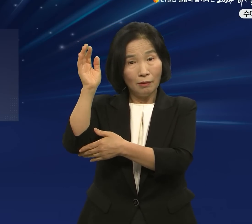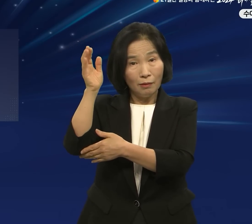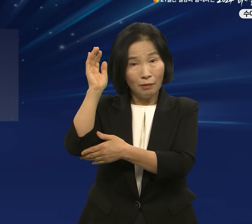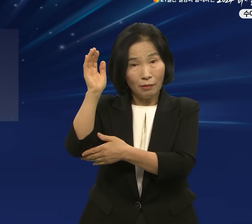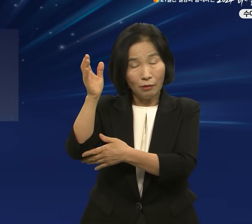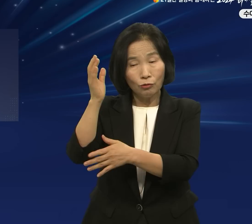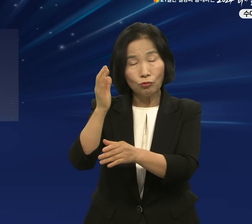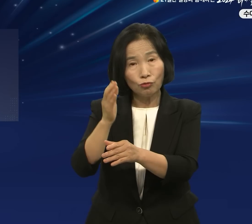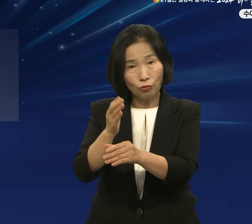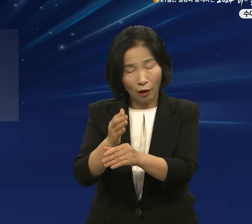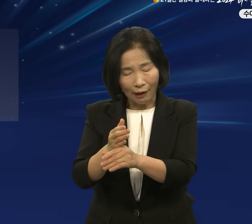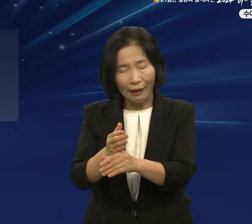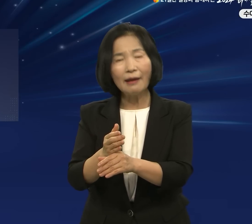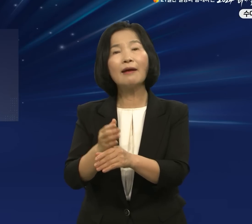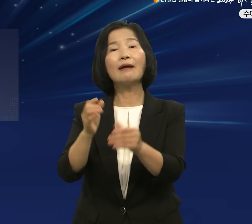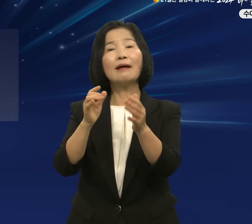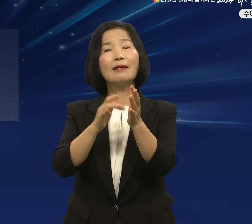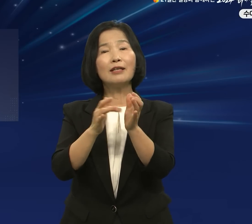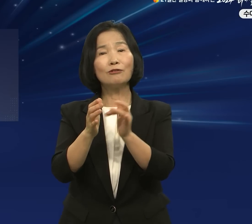예수님께서